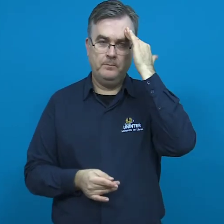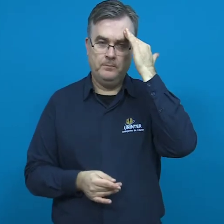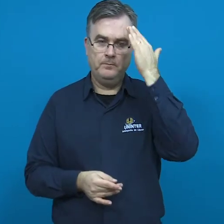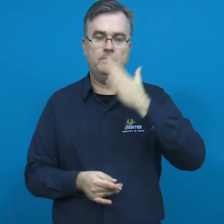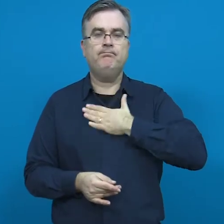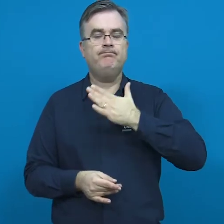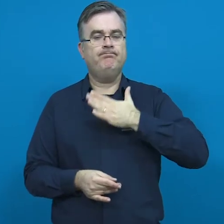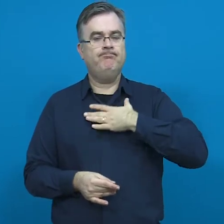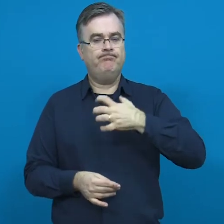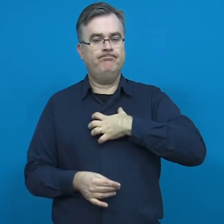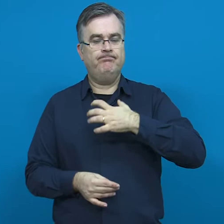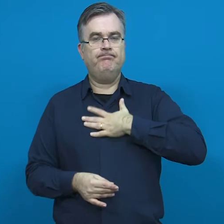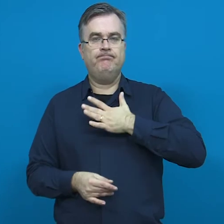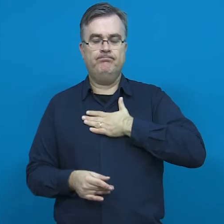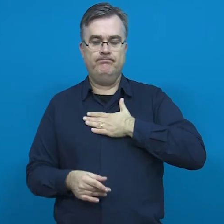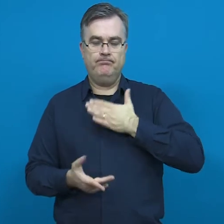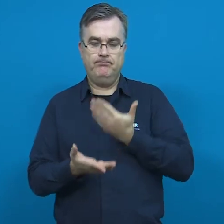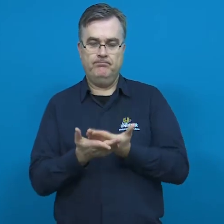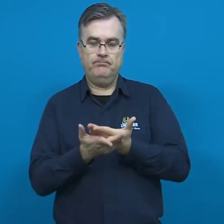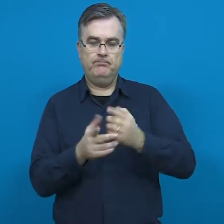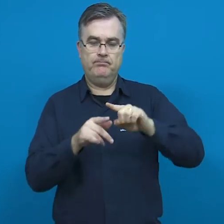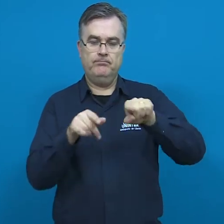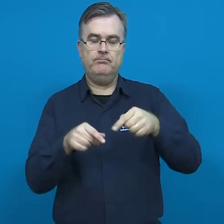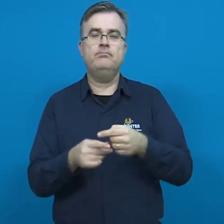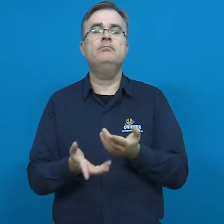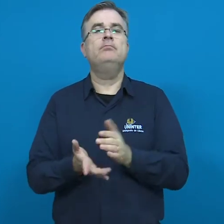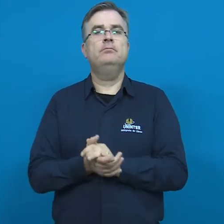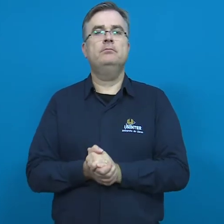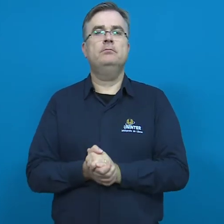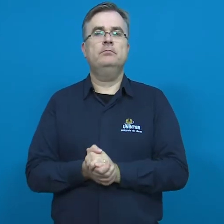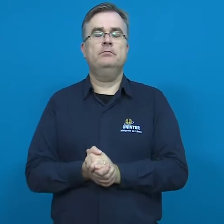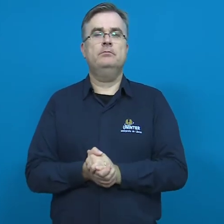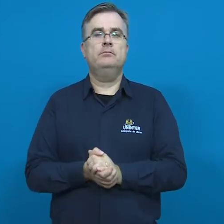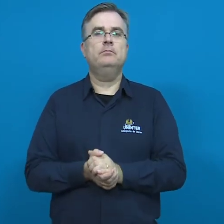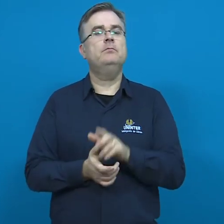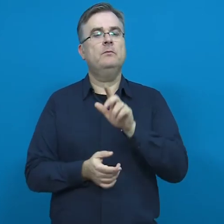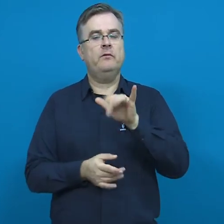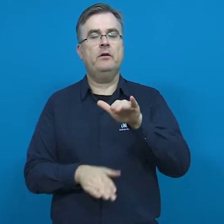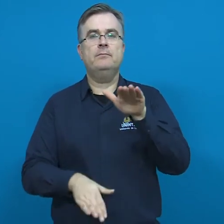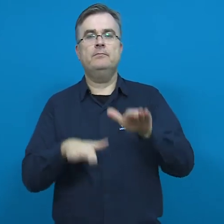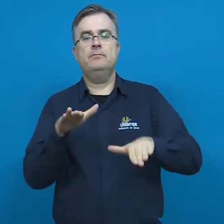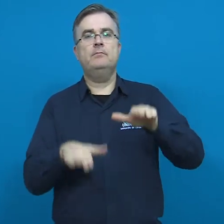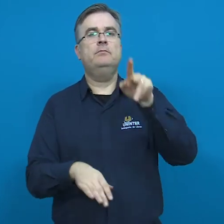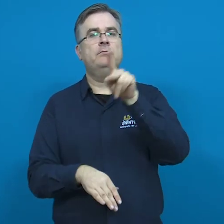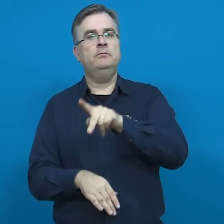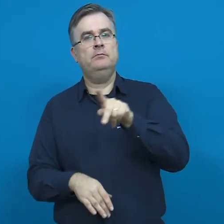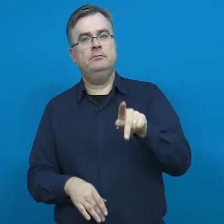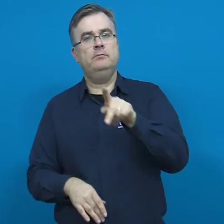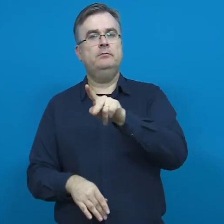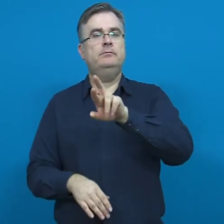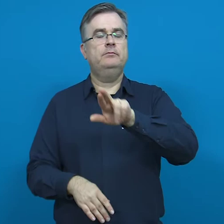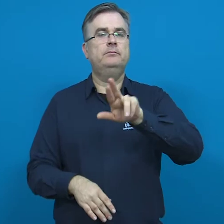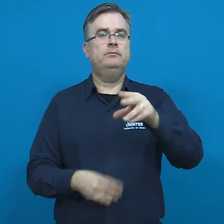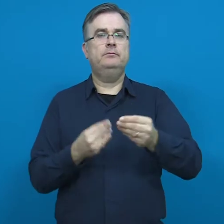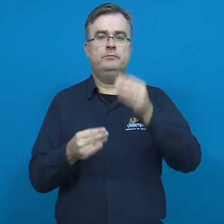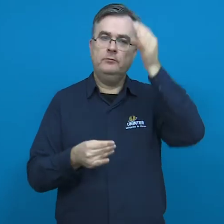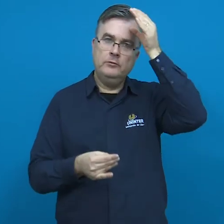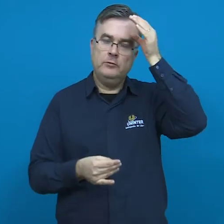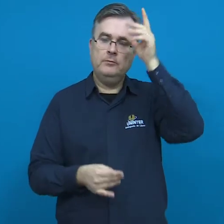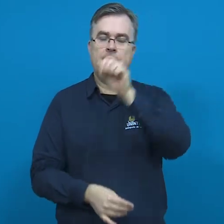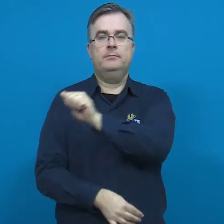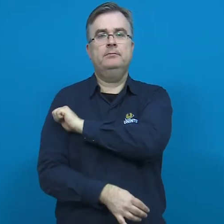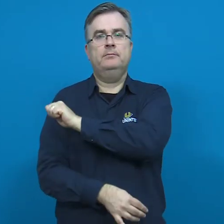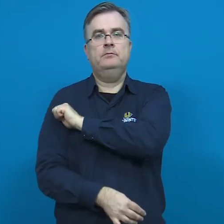não entendiam a minha situação em sala de aula. Então, vai de professor para professor,